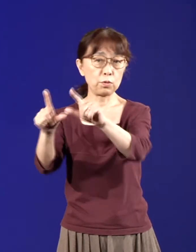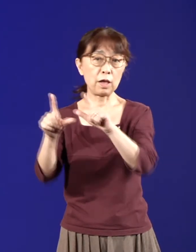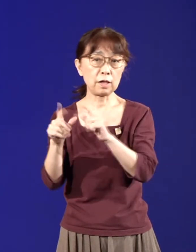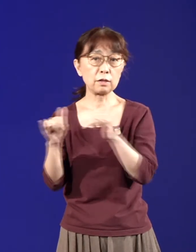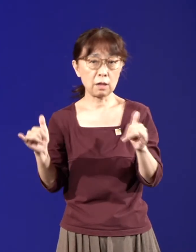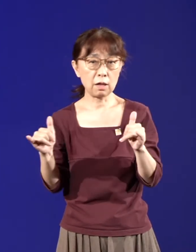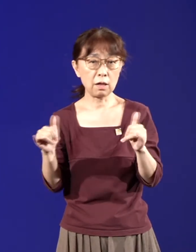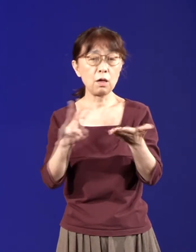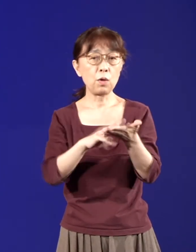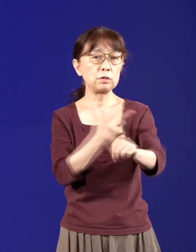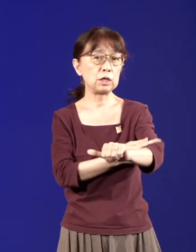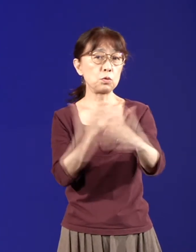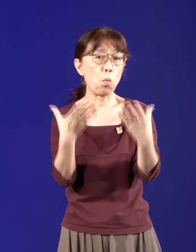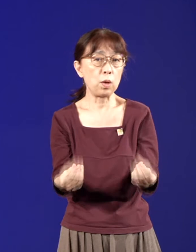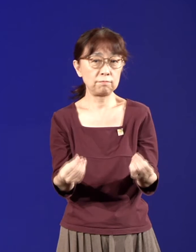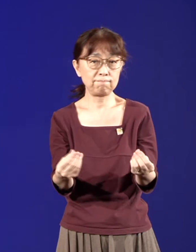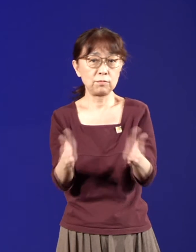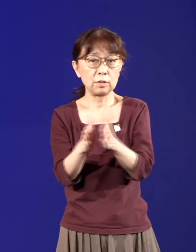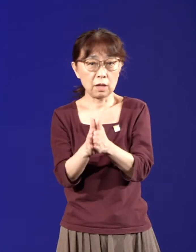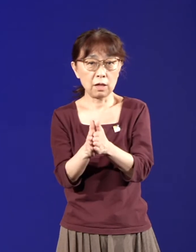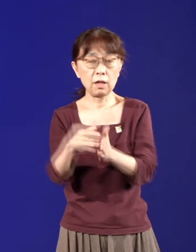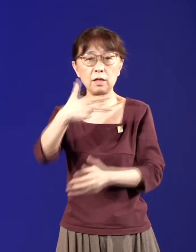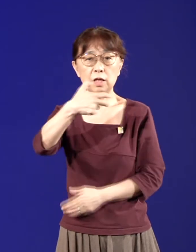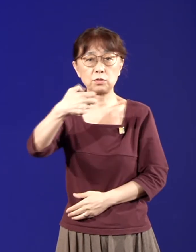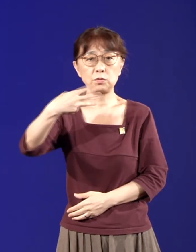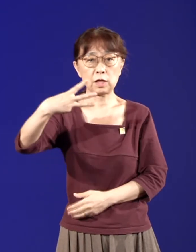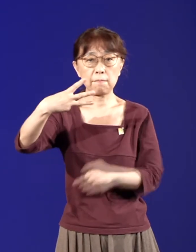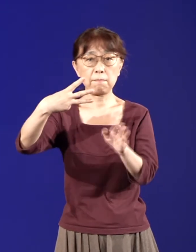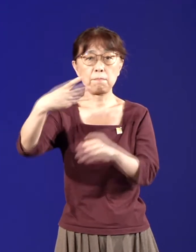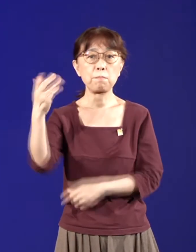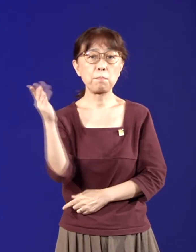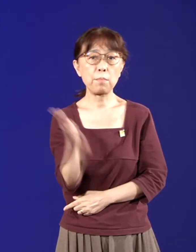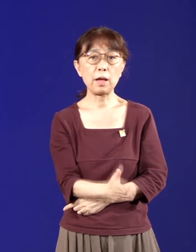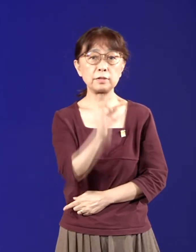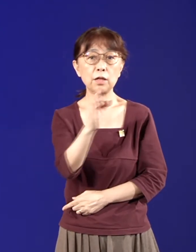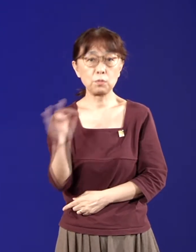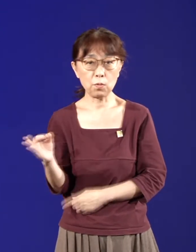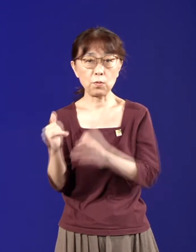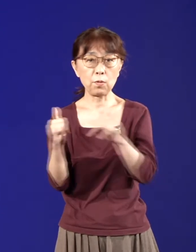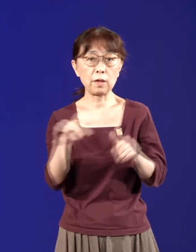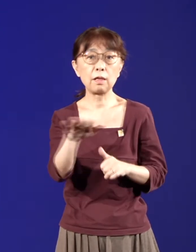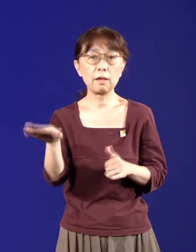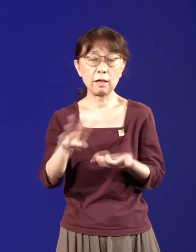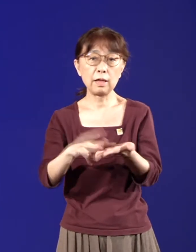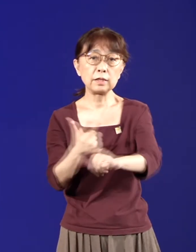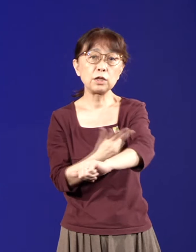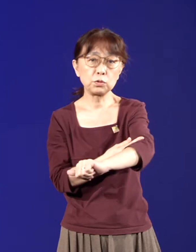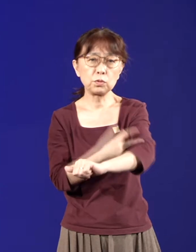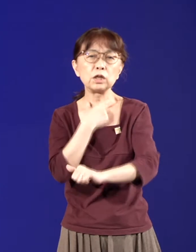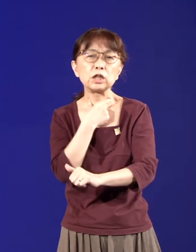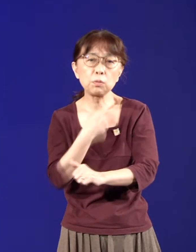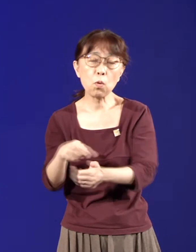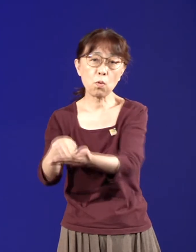と接種済みの方を合わせまして、 73% の方がですね、接種を希望